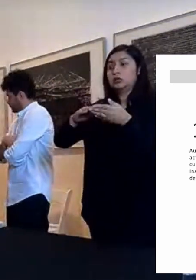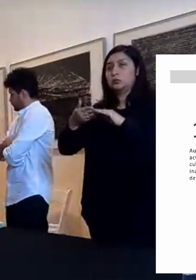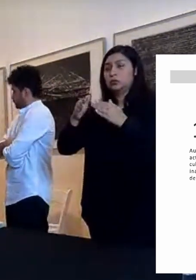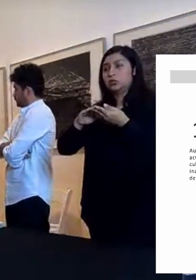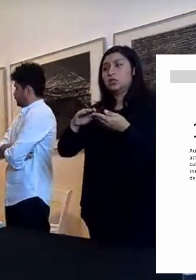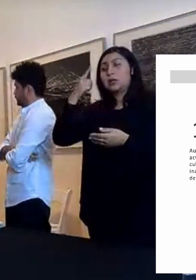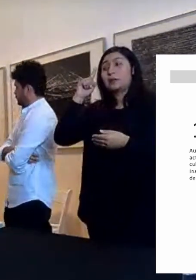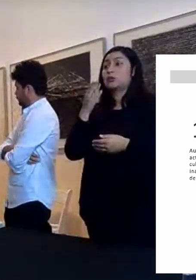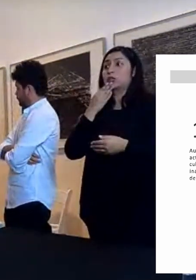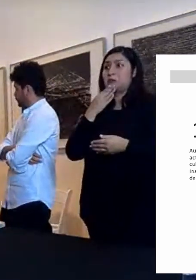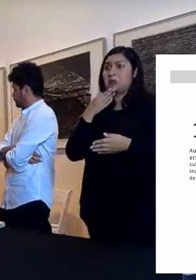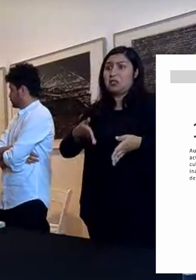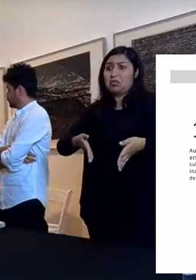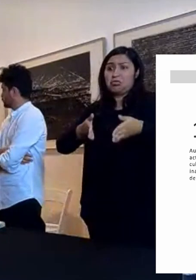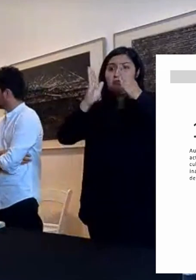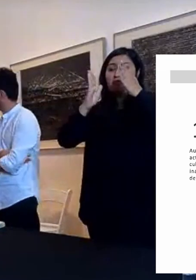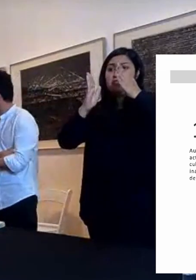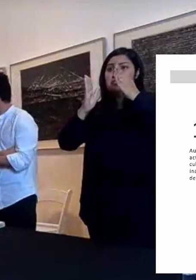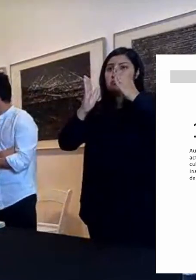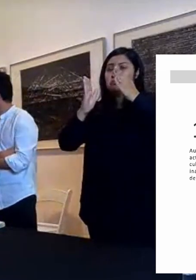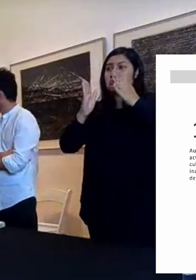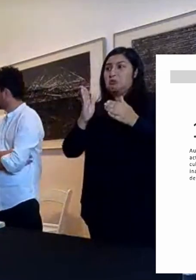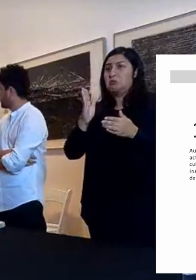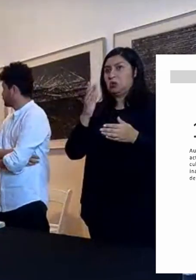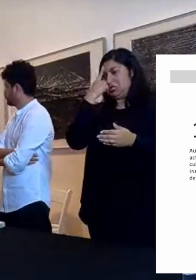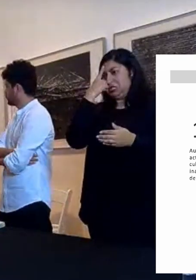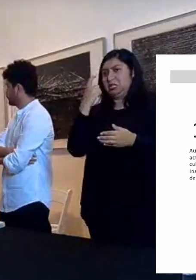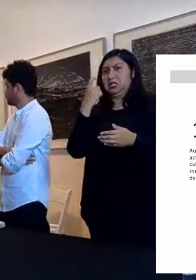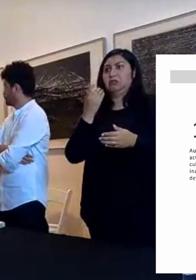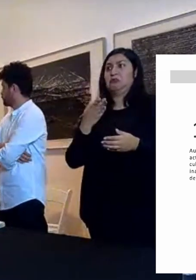un edificio también frío. Entonces, yo creo que